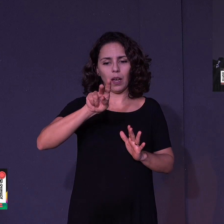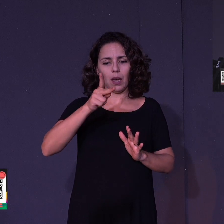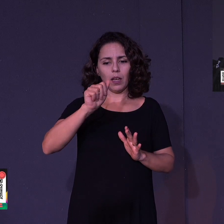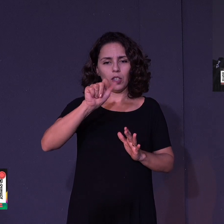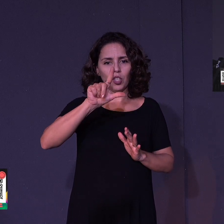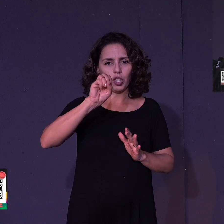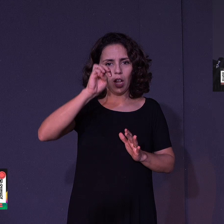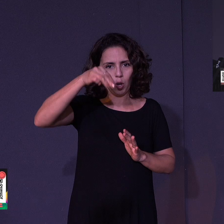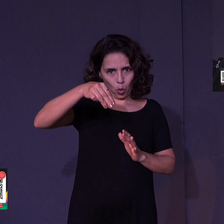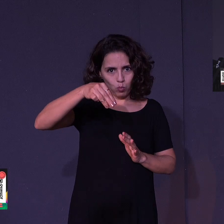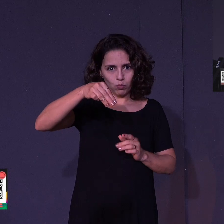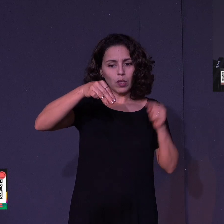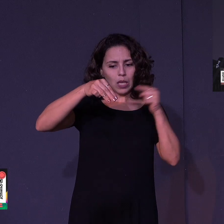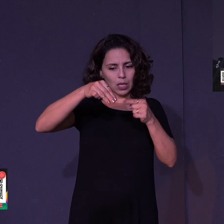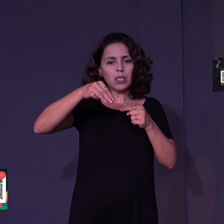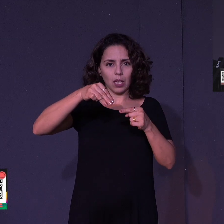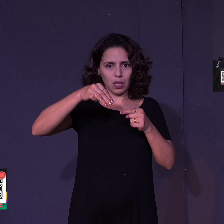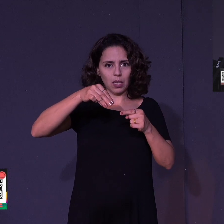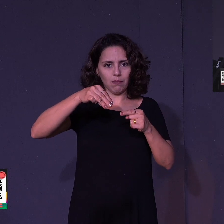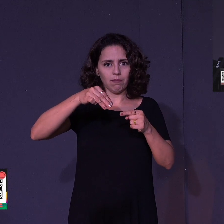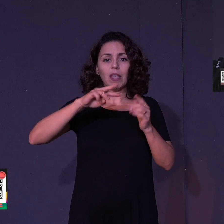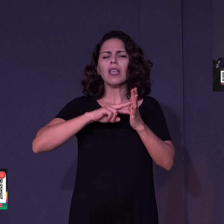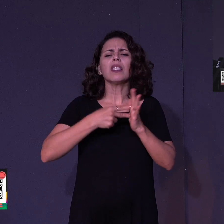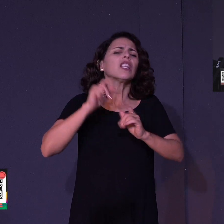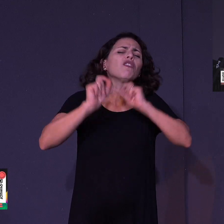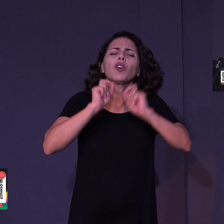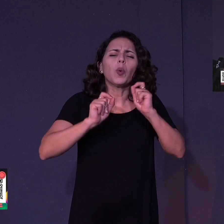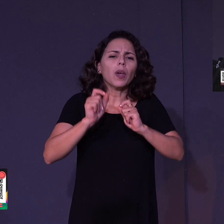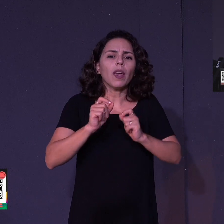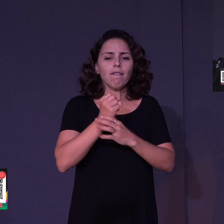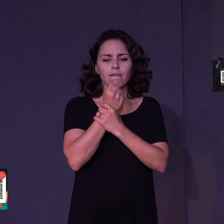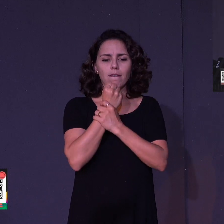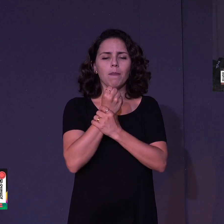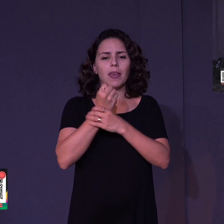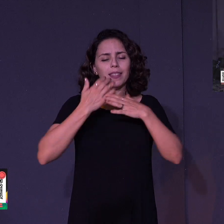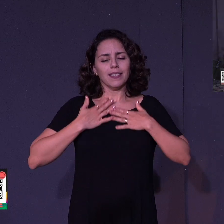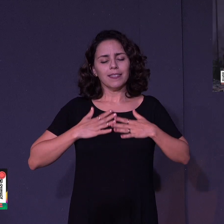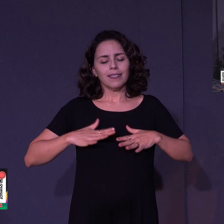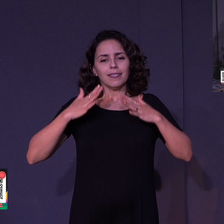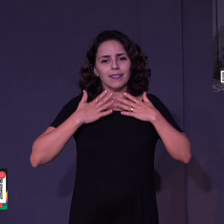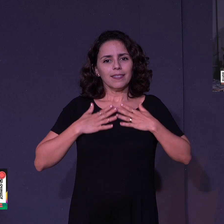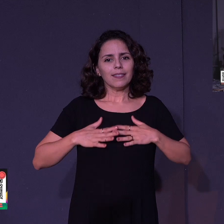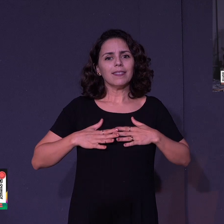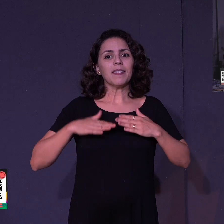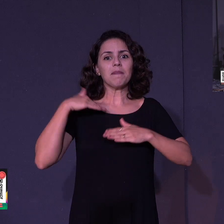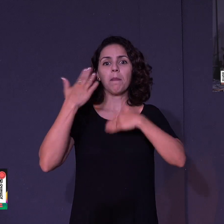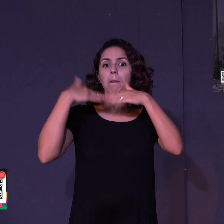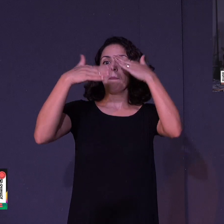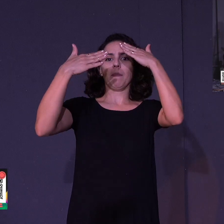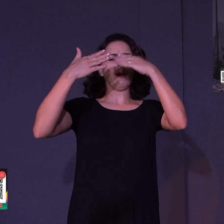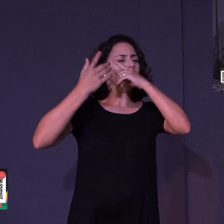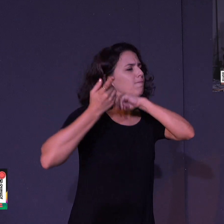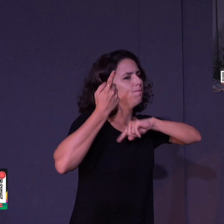harmonia, plenitude, firmeza, bem-estar e êxito em todas as áreas. Essa é a paz que